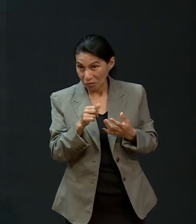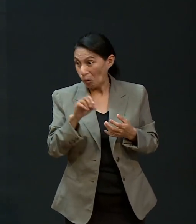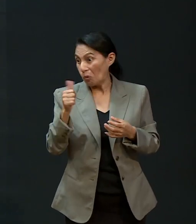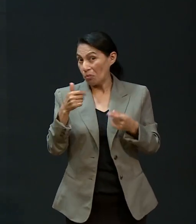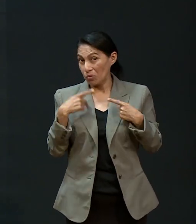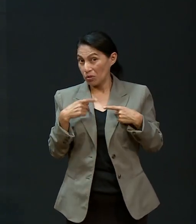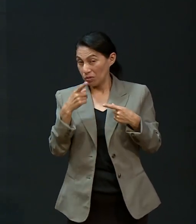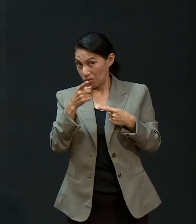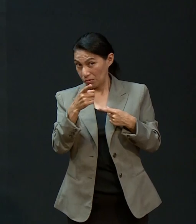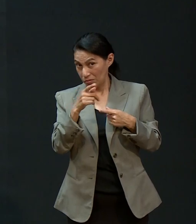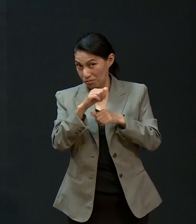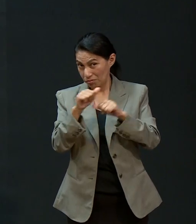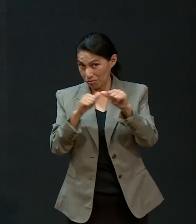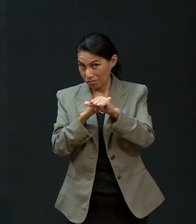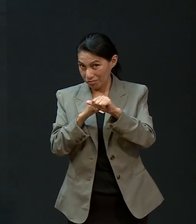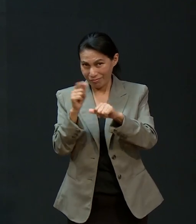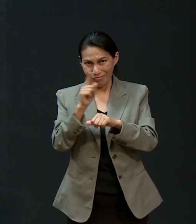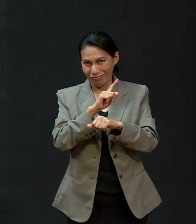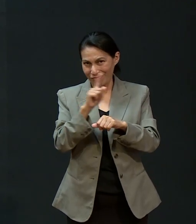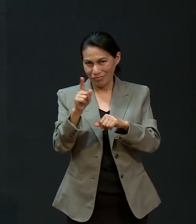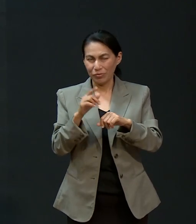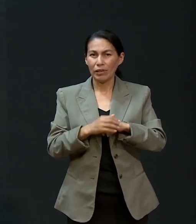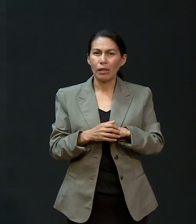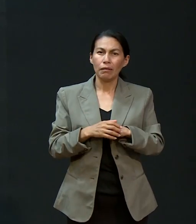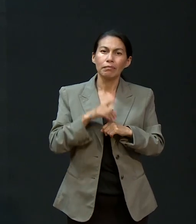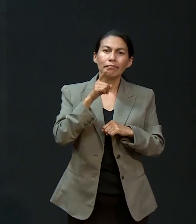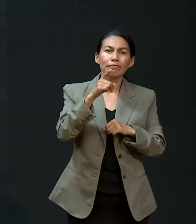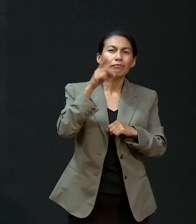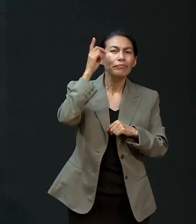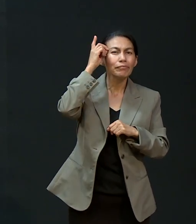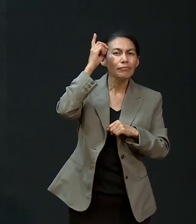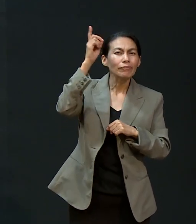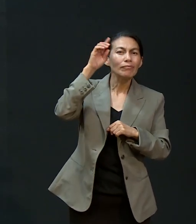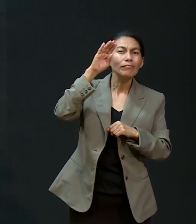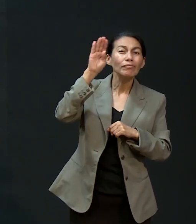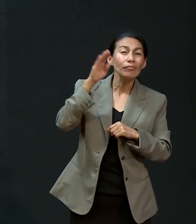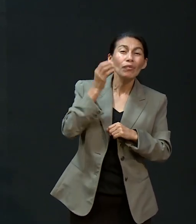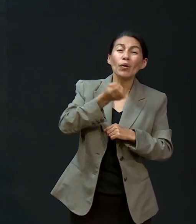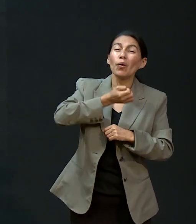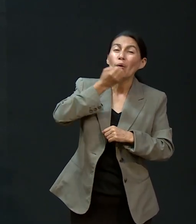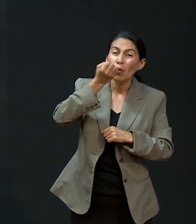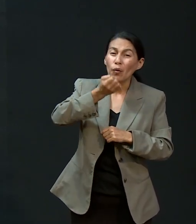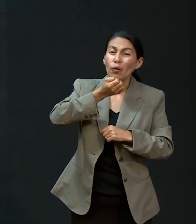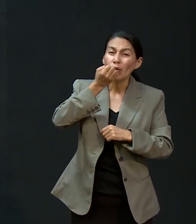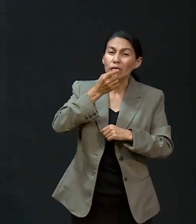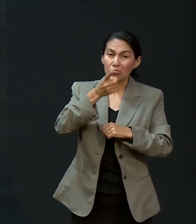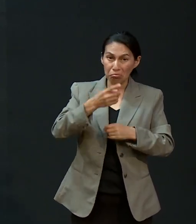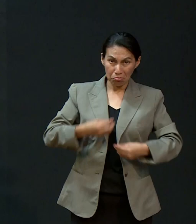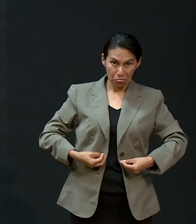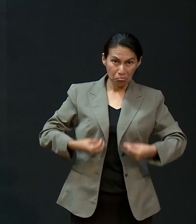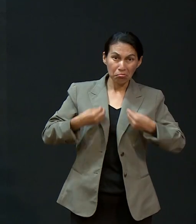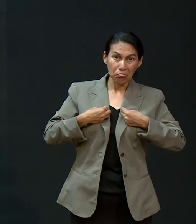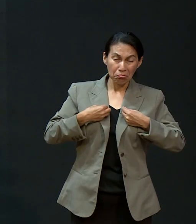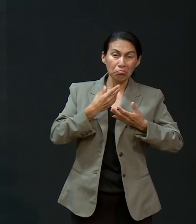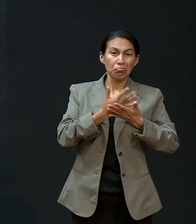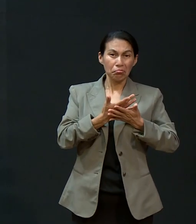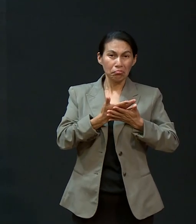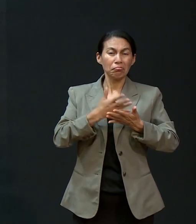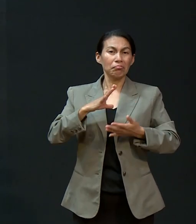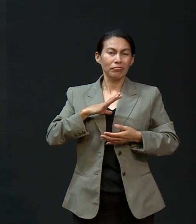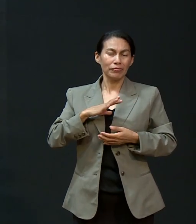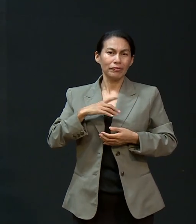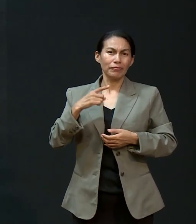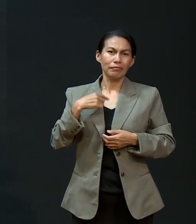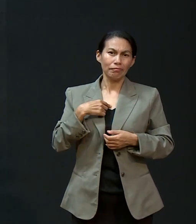Si tú no lo haces, nadie más lo hará por ti. Busca a Dios en oración. Mientras tengas la vida,